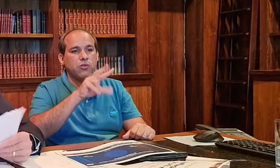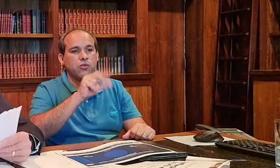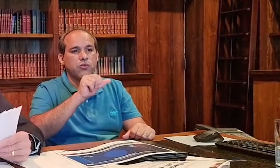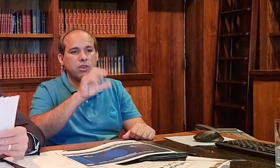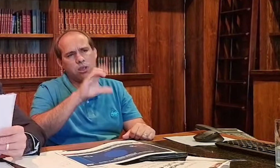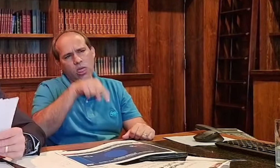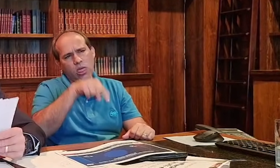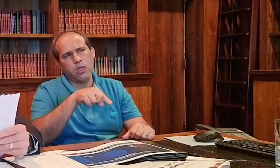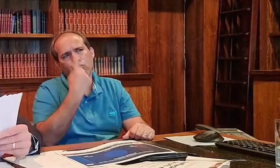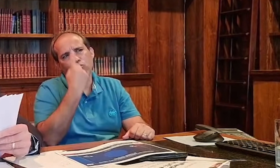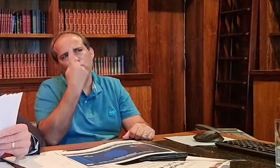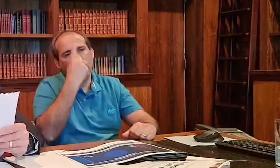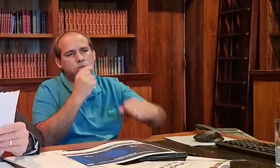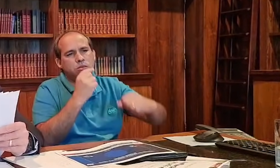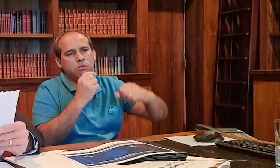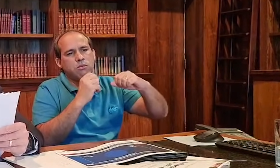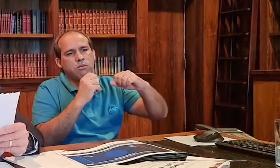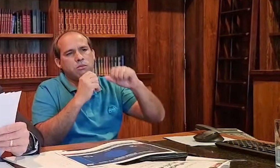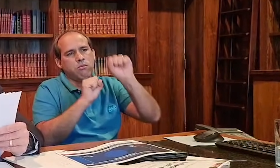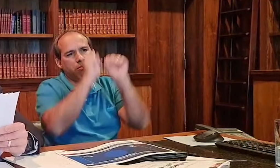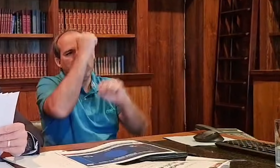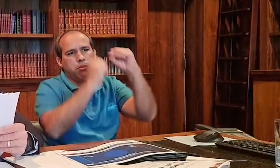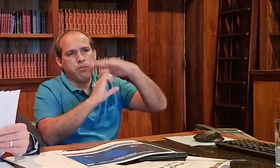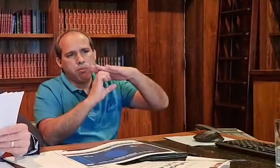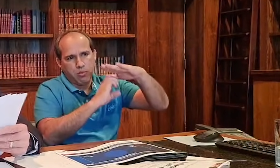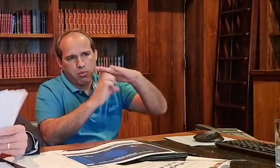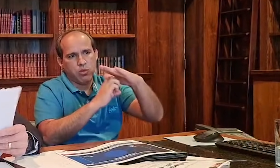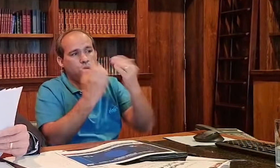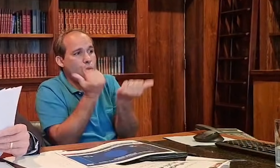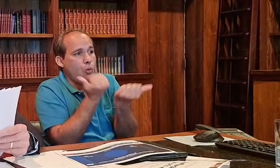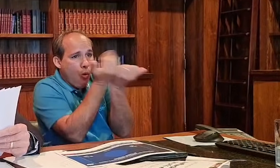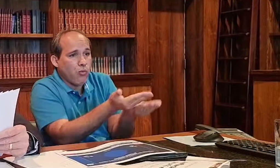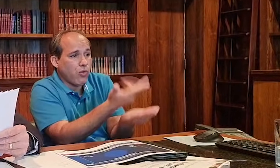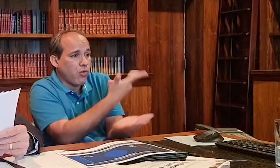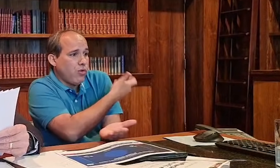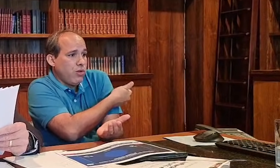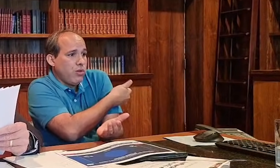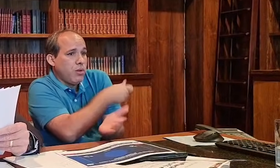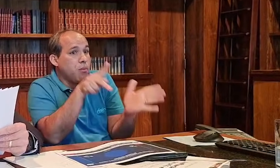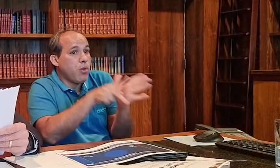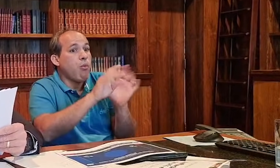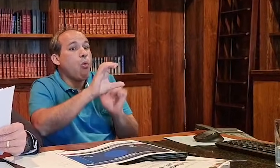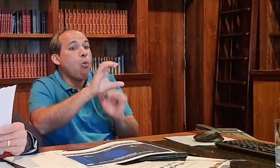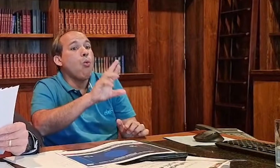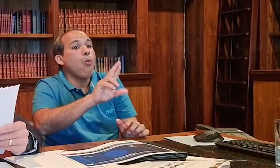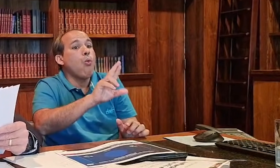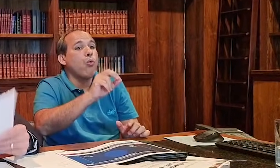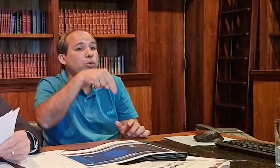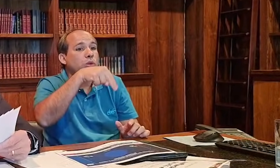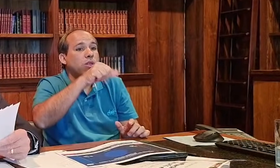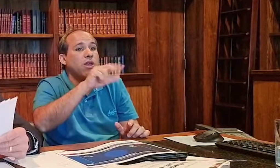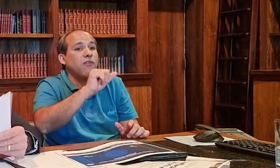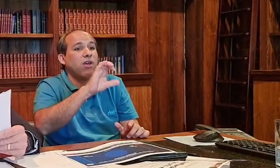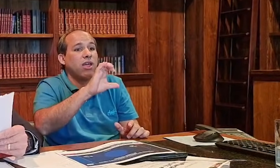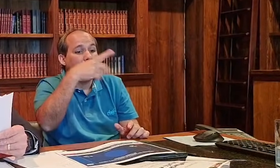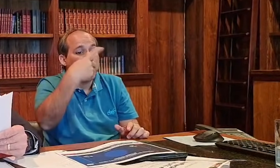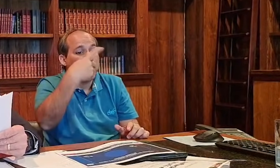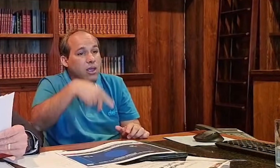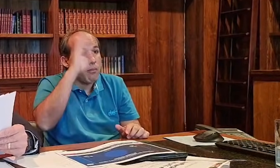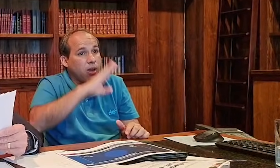uma empresa, tá, que ofereceu vacina da CoronaVac para o Brasil a